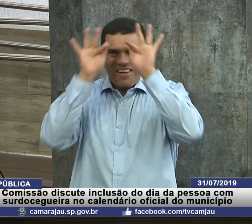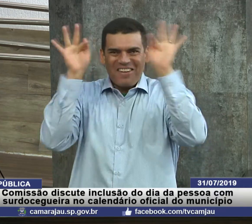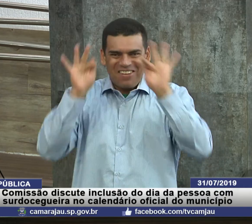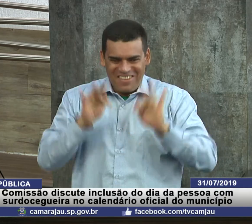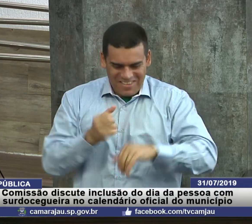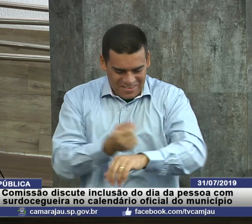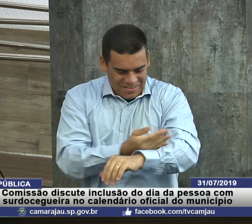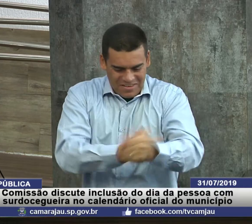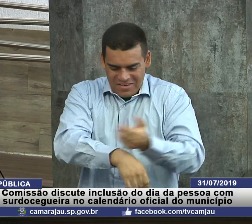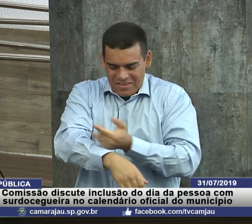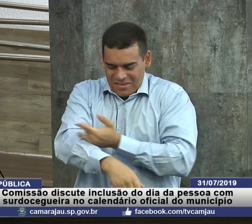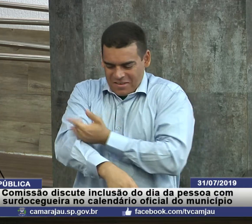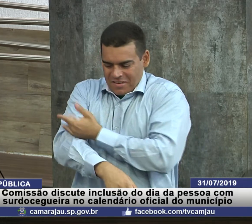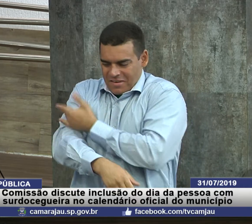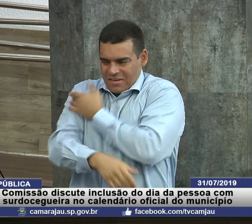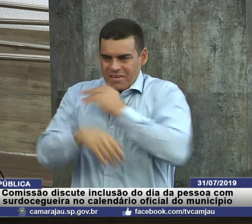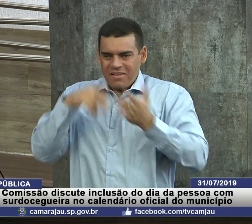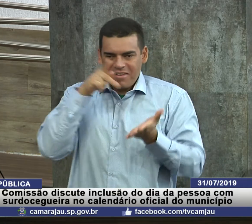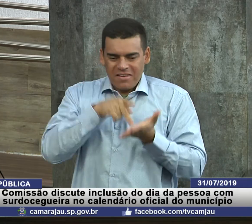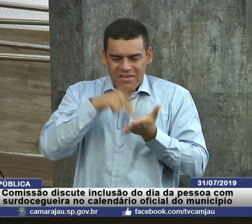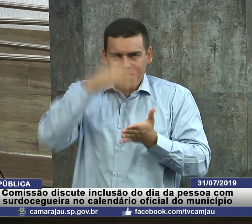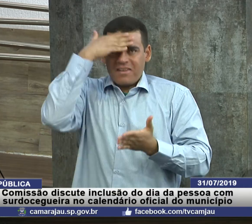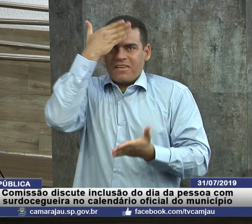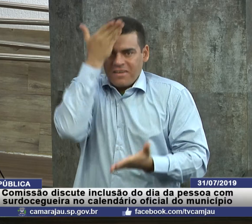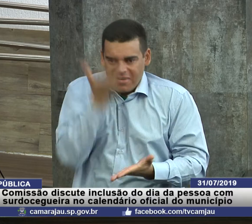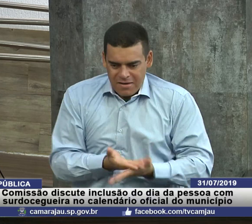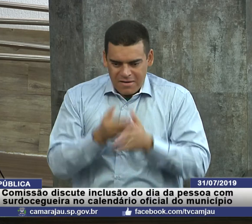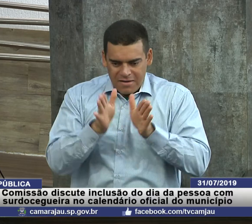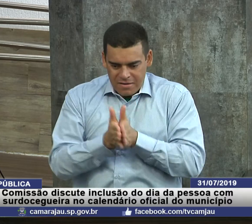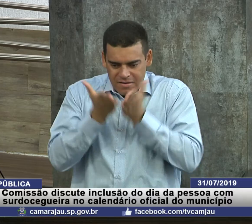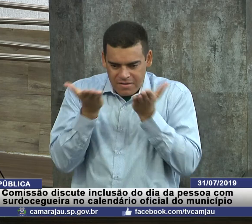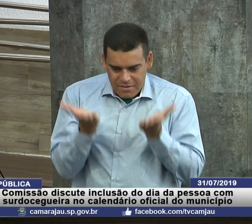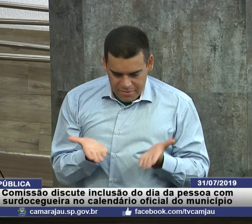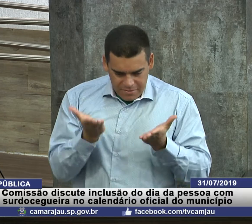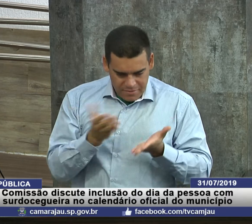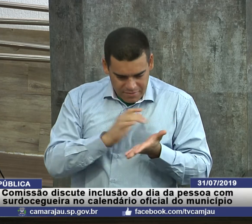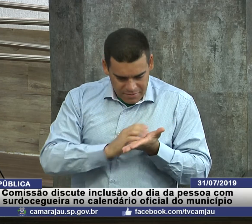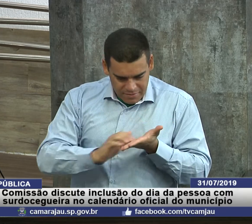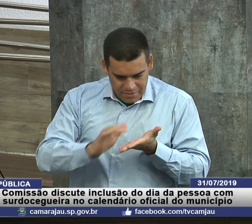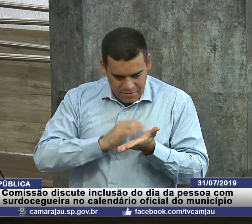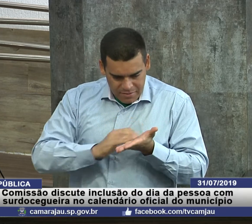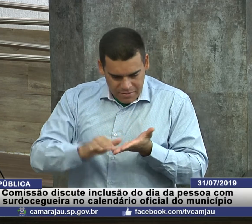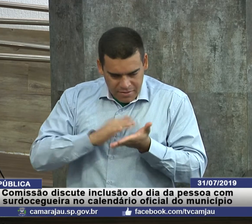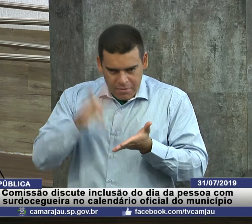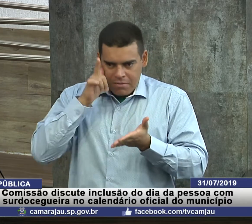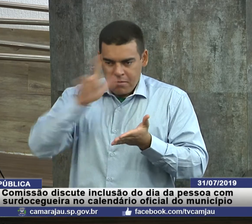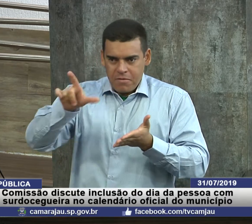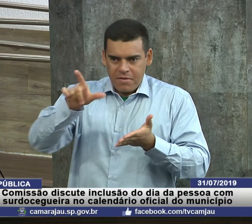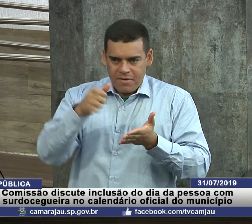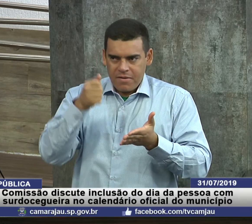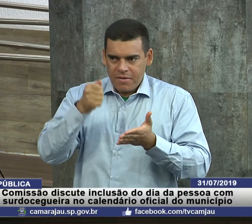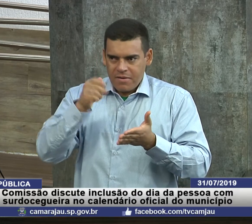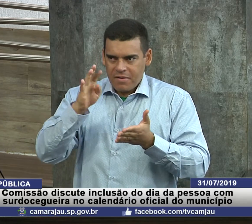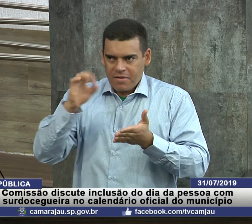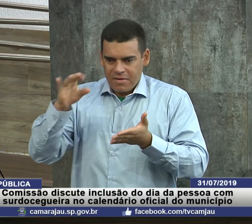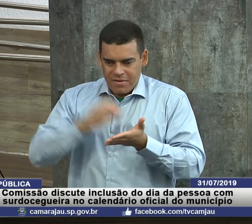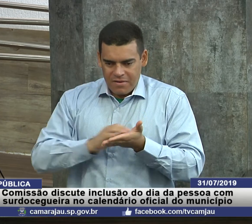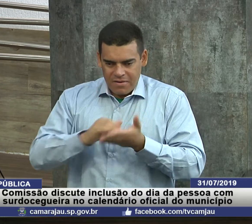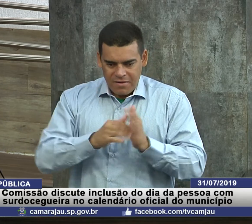né? Então, sou muito feliz, eu me emociono toda vez que eu conto essa história, porque parar para pensar como uma